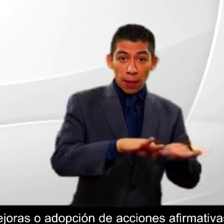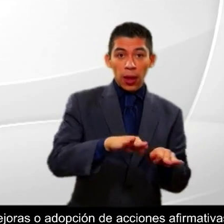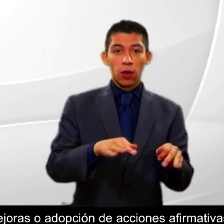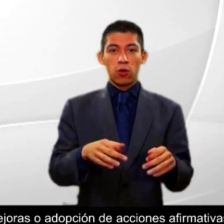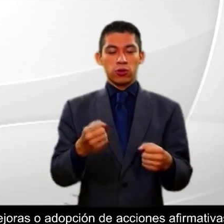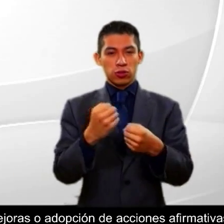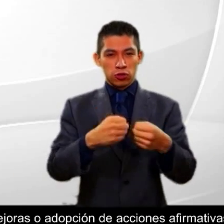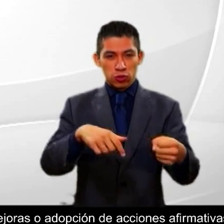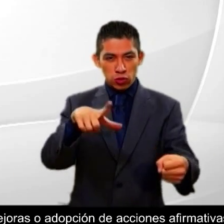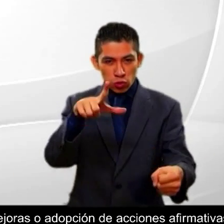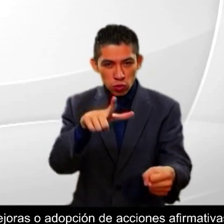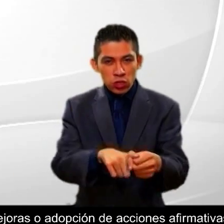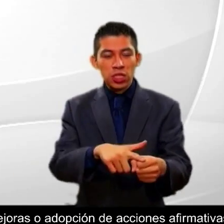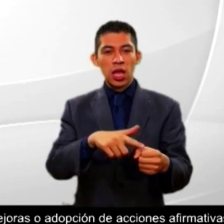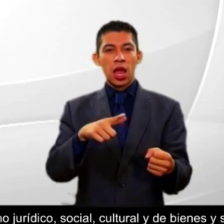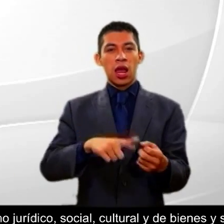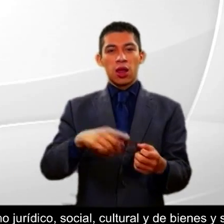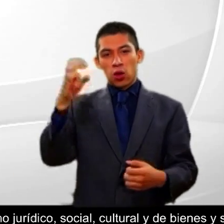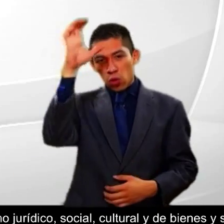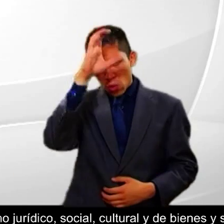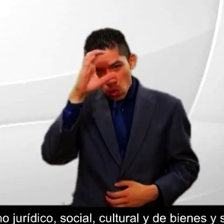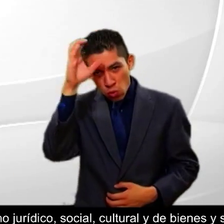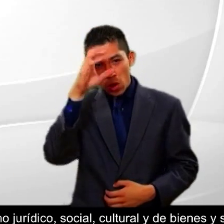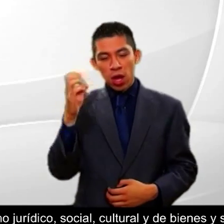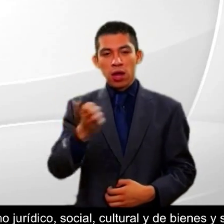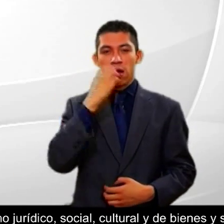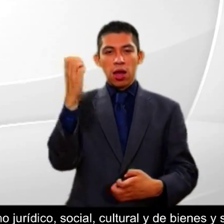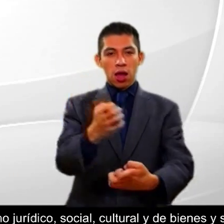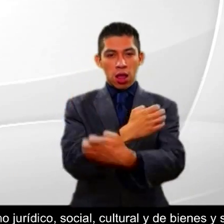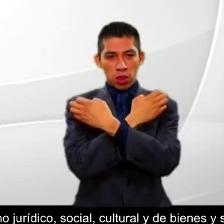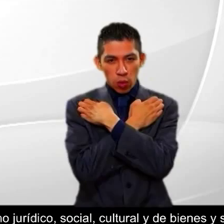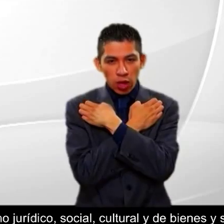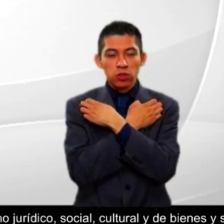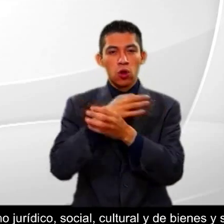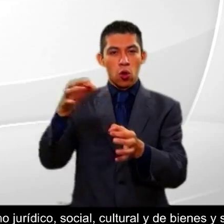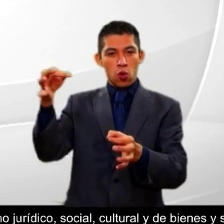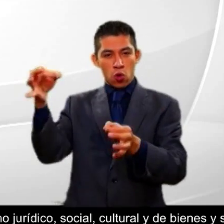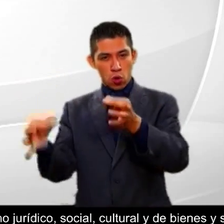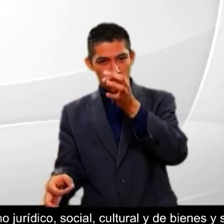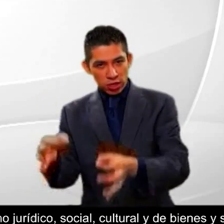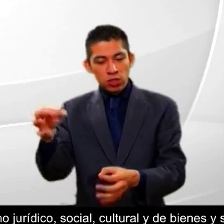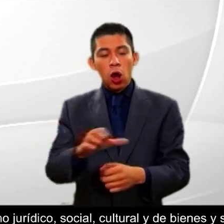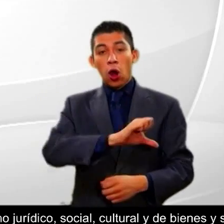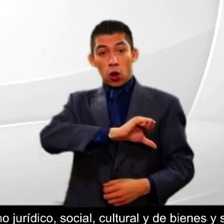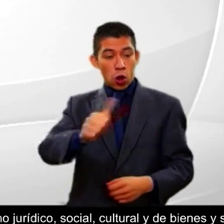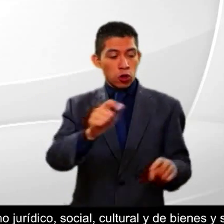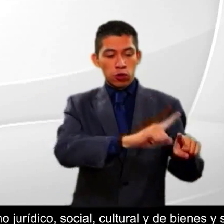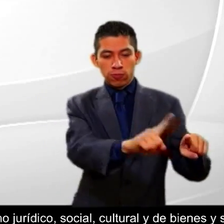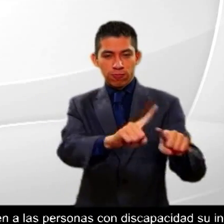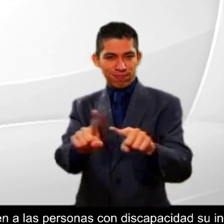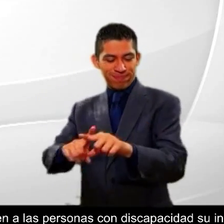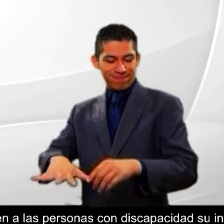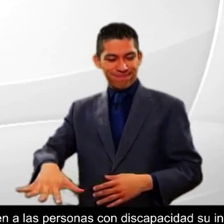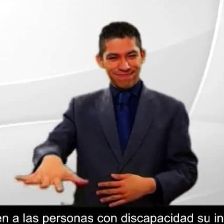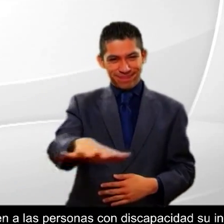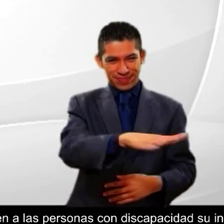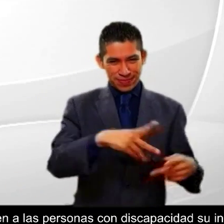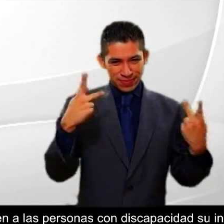afirmativas Necesarias en el entorno jurídico, social, cultural y de bienes y servicios Que faciliten a las personas con